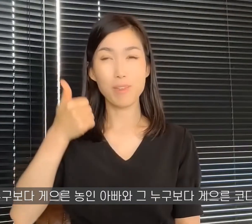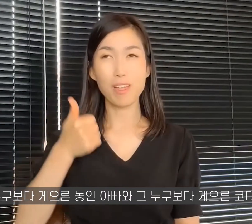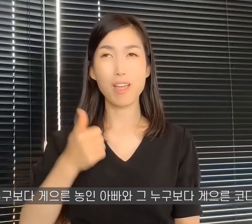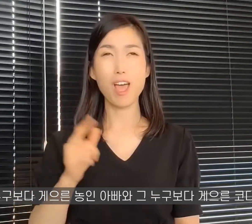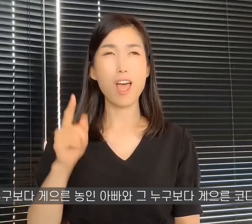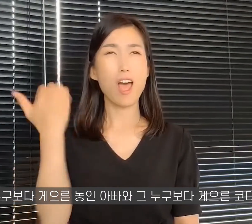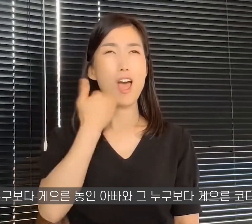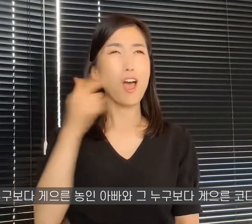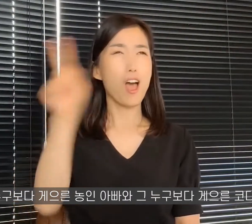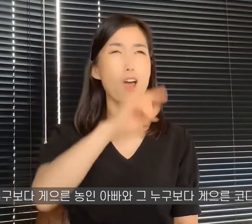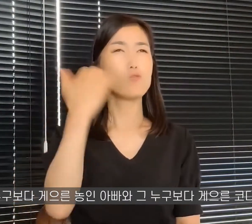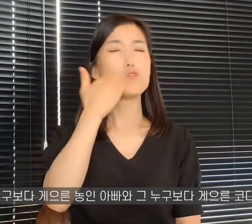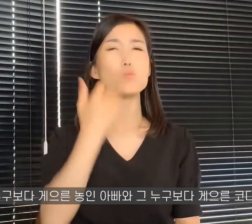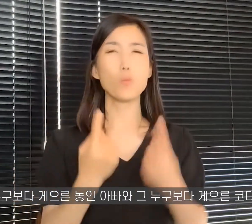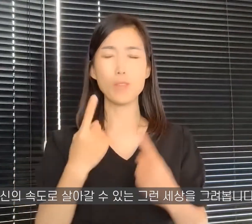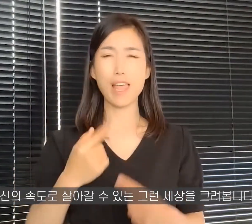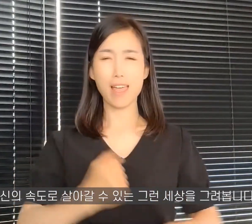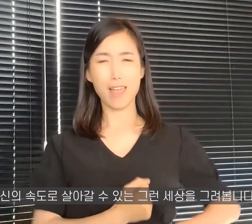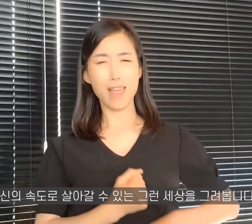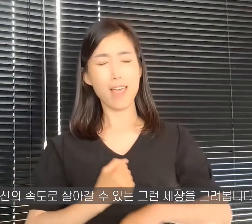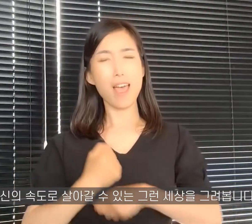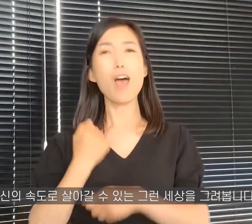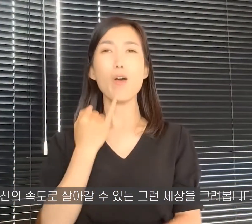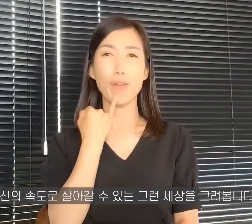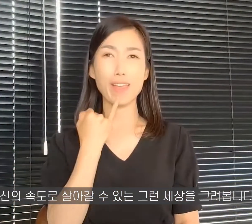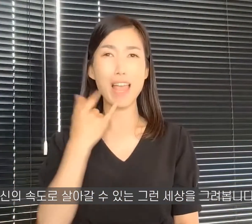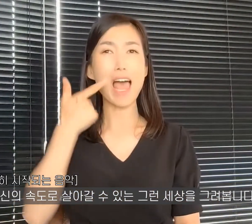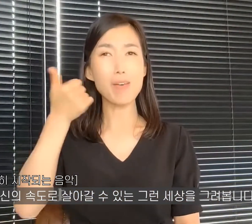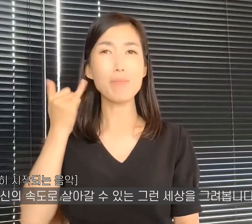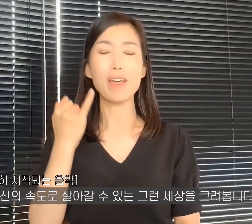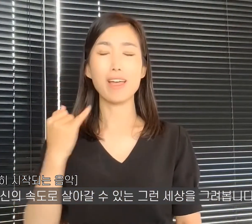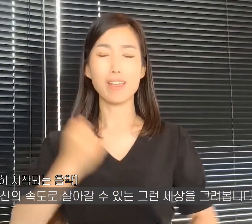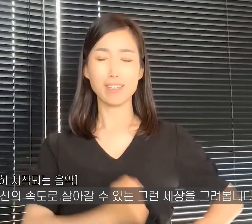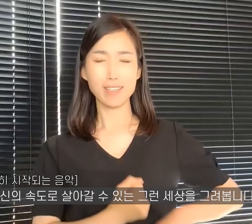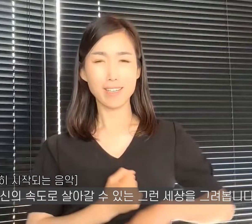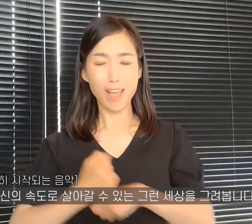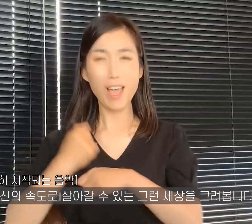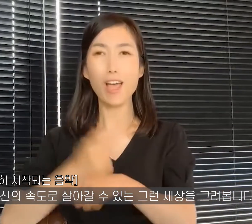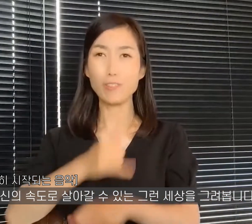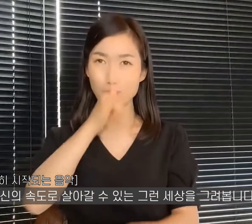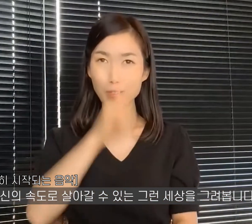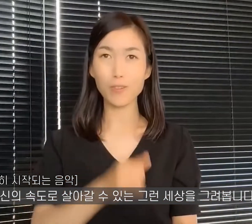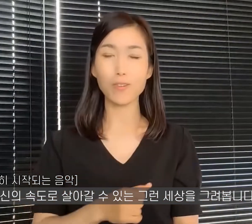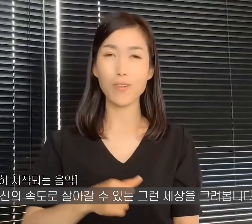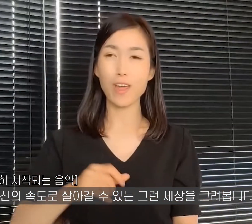게으른 꽃아 도 자신의 속도로 살아갈 수 있는 그런 세상을 그려봅니다